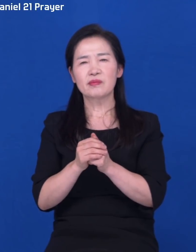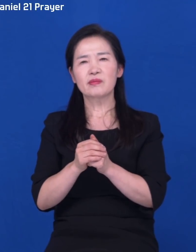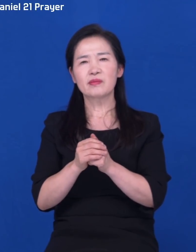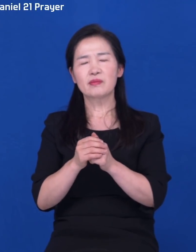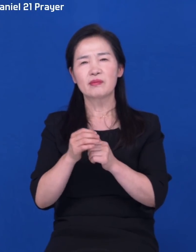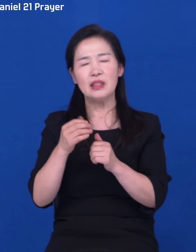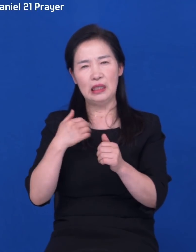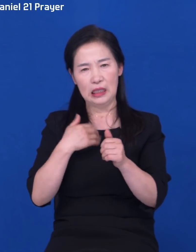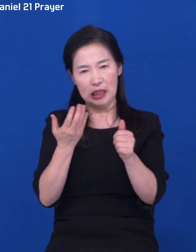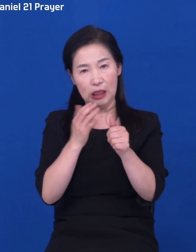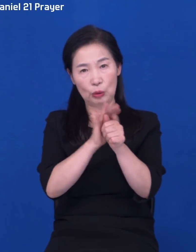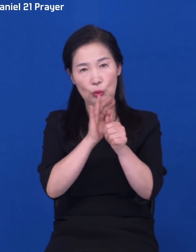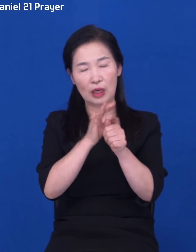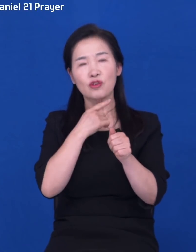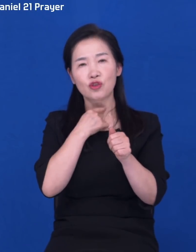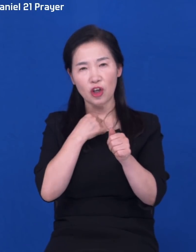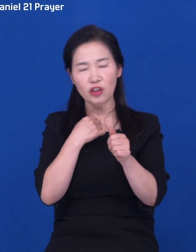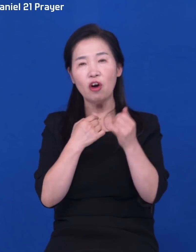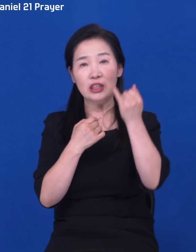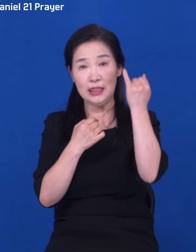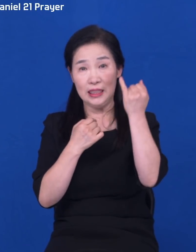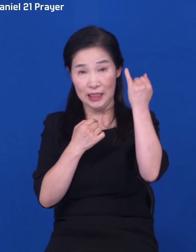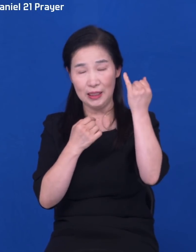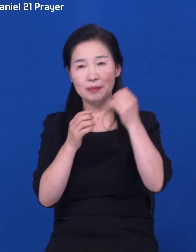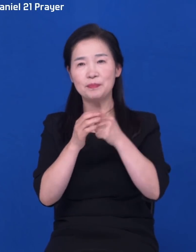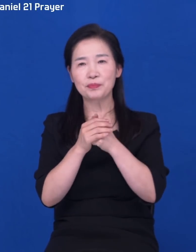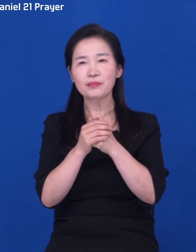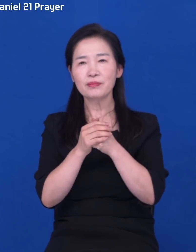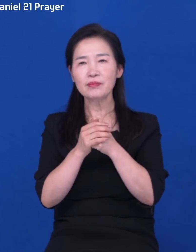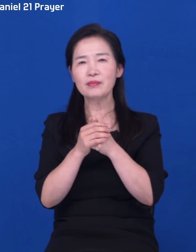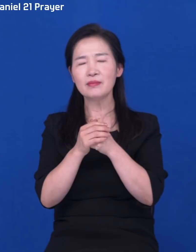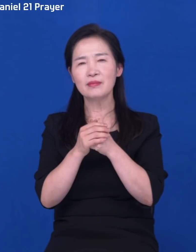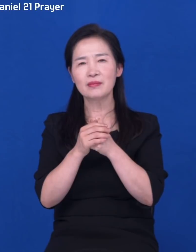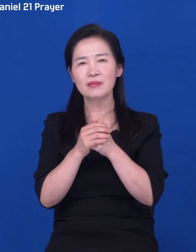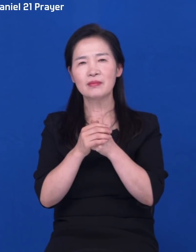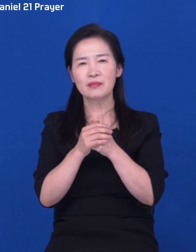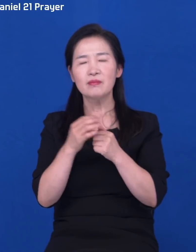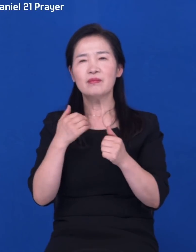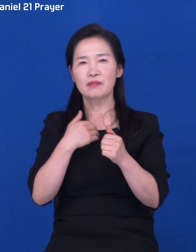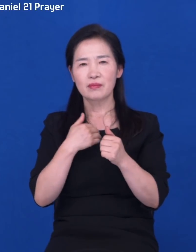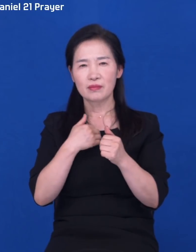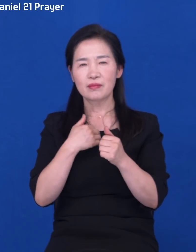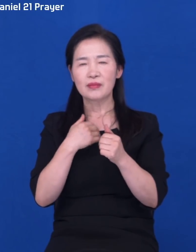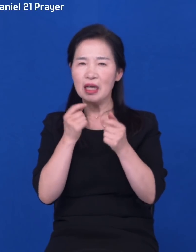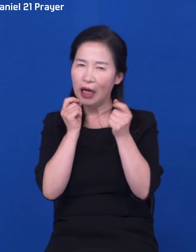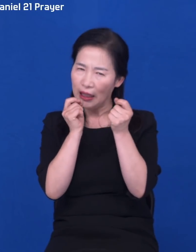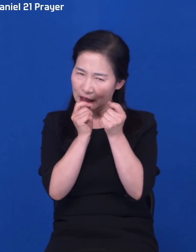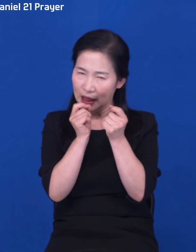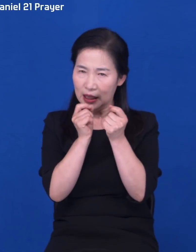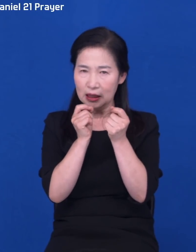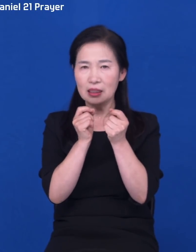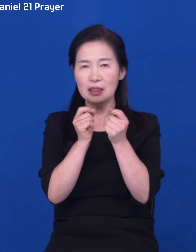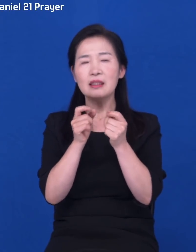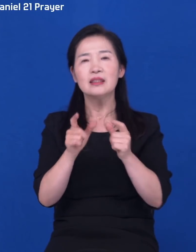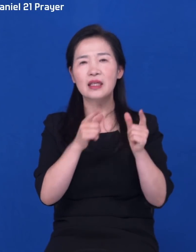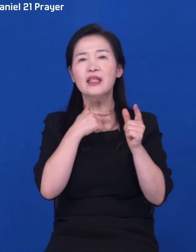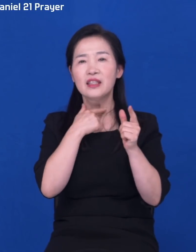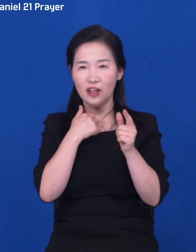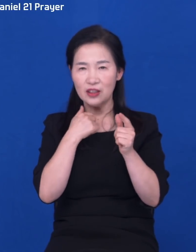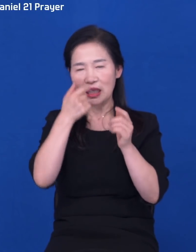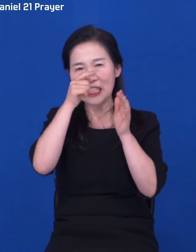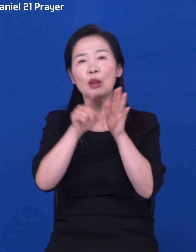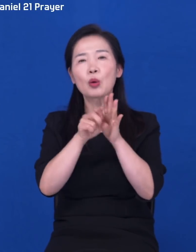도와주고 있었던 언니가 있었는데 어떻게 보면 유일한 건 아니지만 제가 가까이 그때 지냈던 사람 중에서 이제